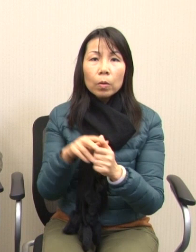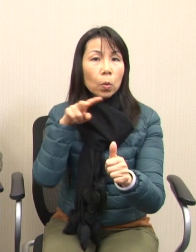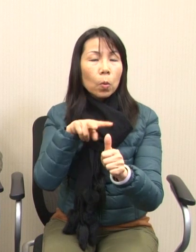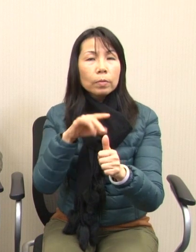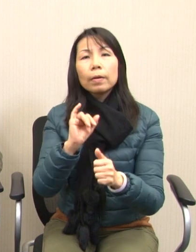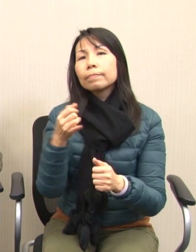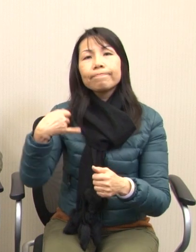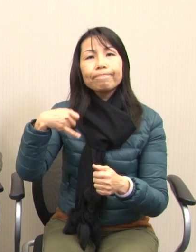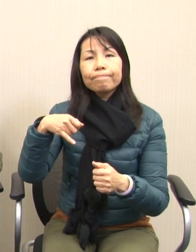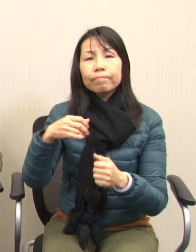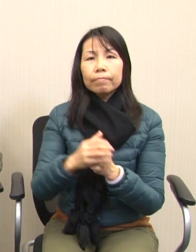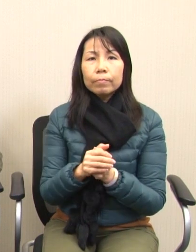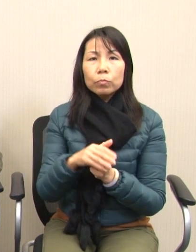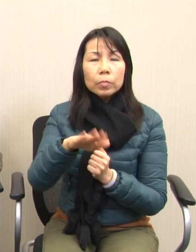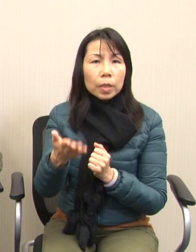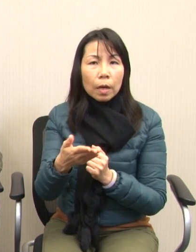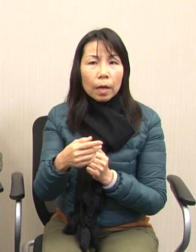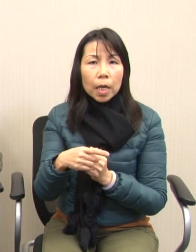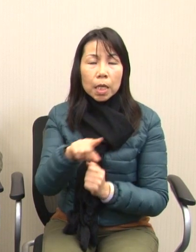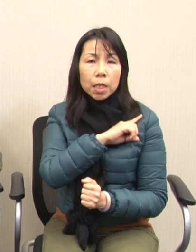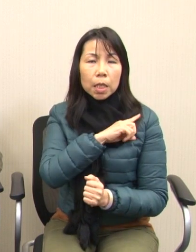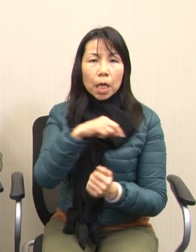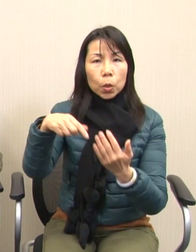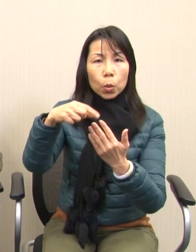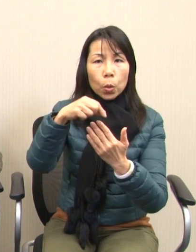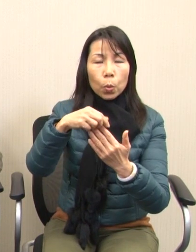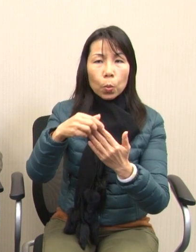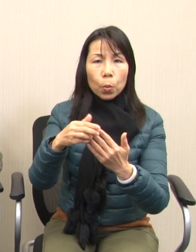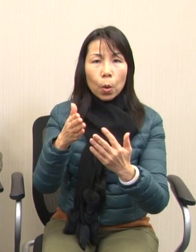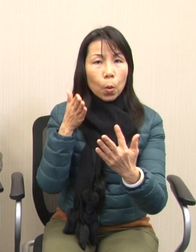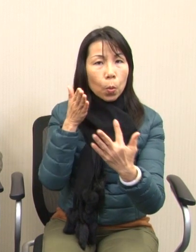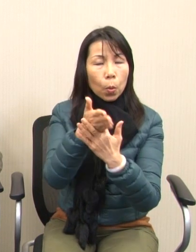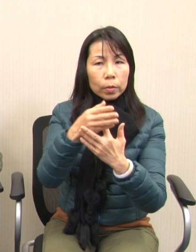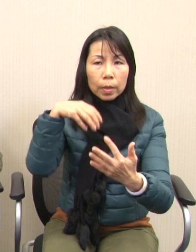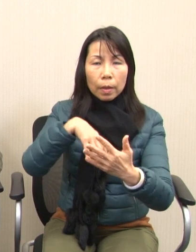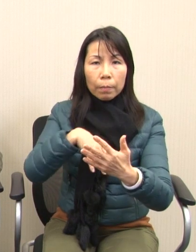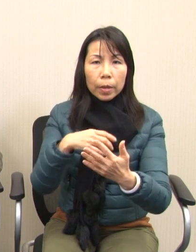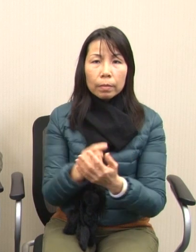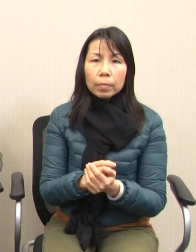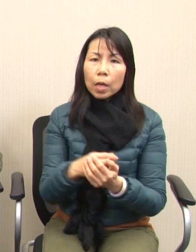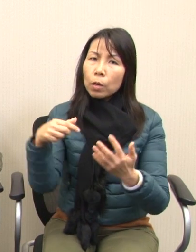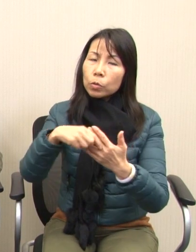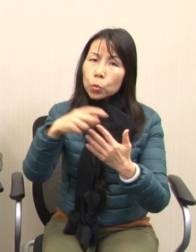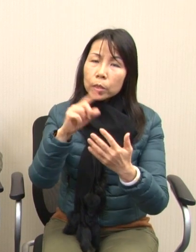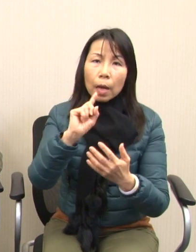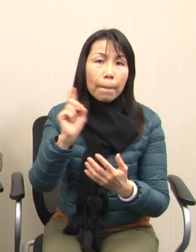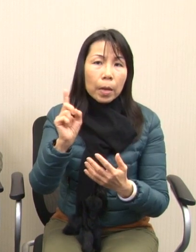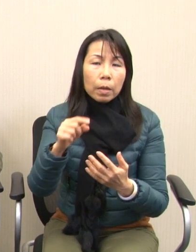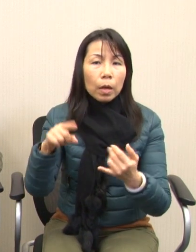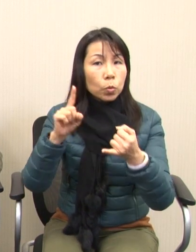到。但係你作出依個選擇嘅過程裏邊，你作咩選擇？究竟最終係點